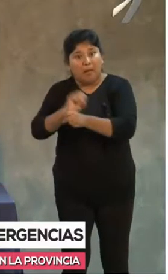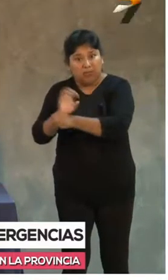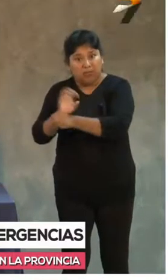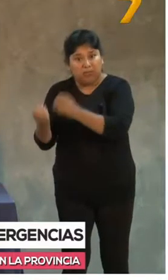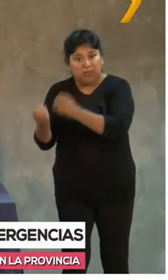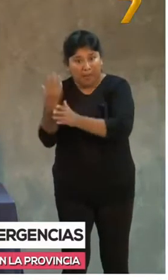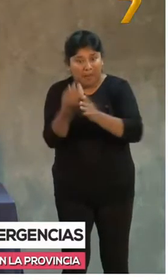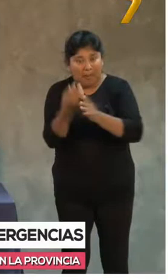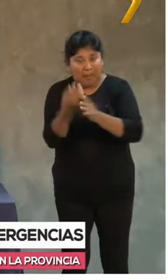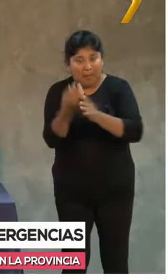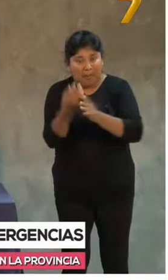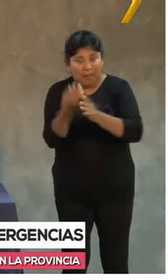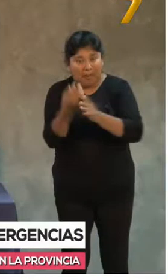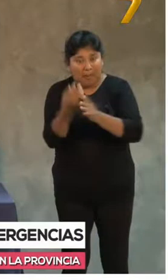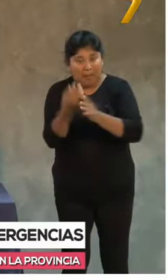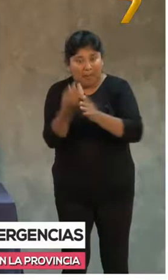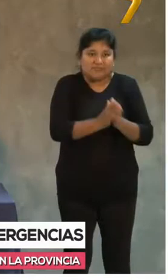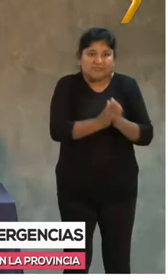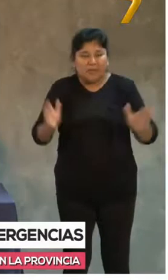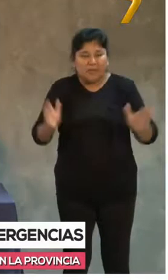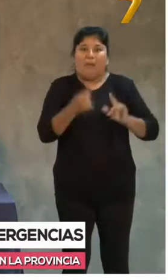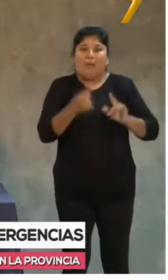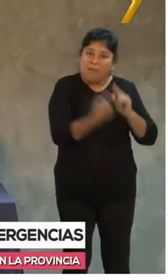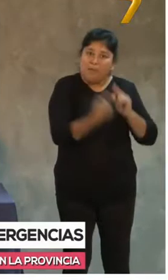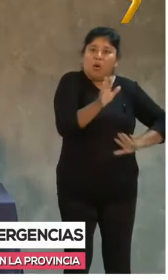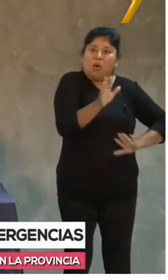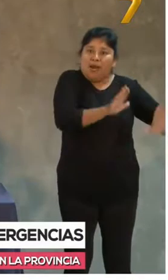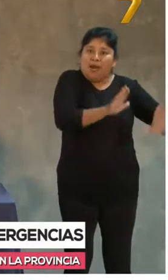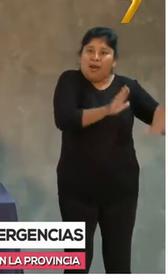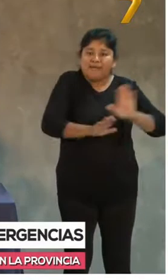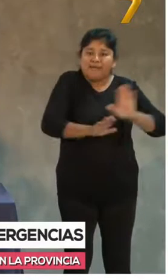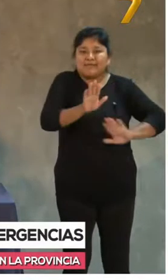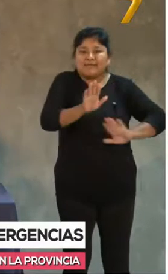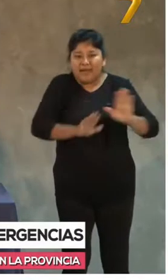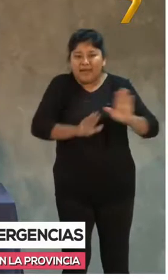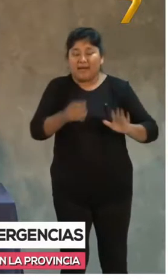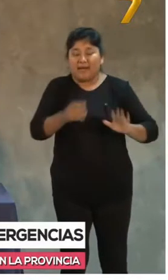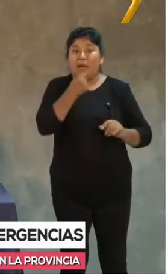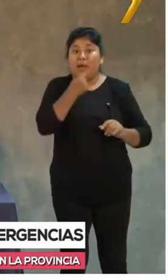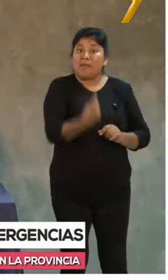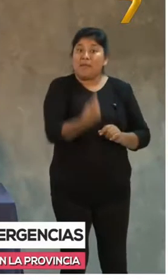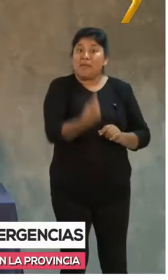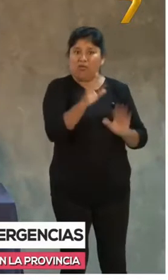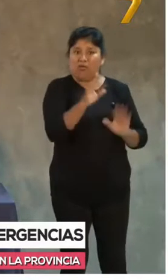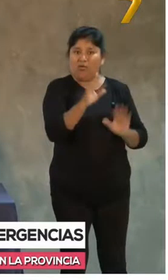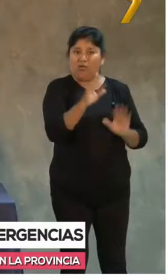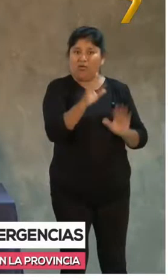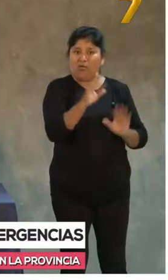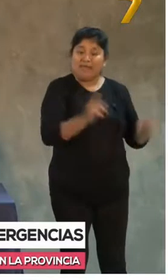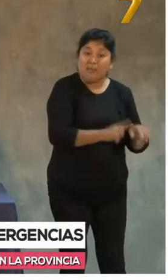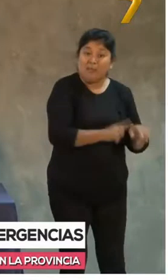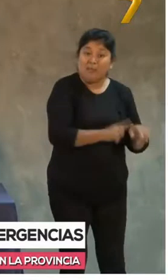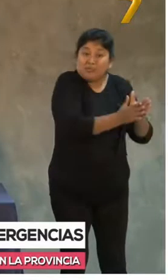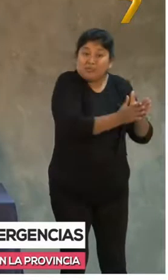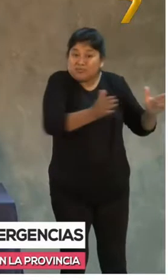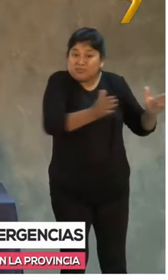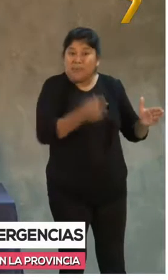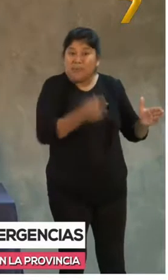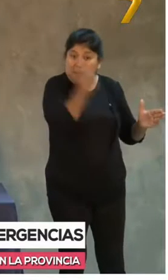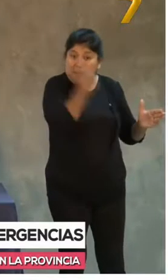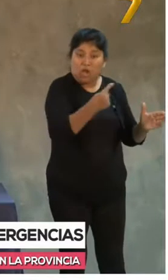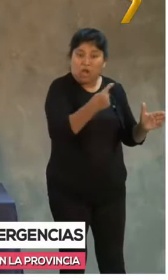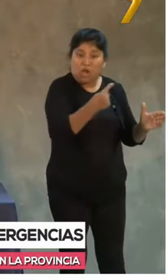lo tanto, en una primera etapa vamos a hacer una apertura de tan solo 50 camas con una capacidad hasta